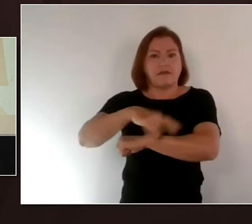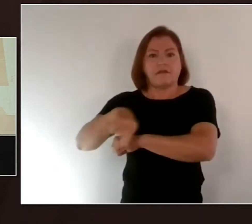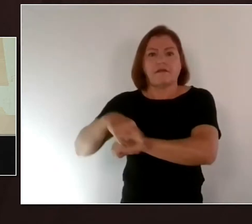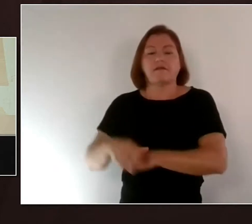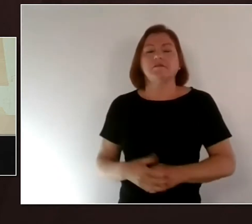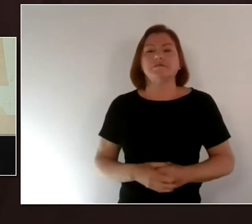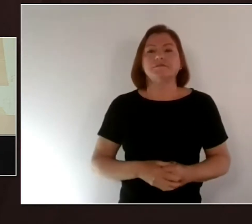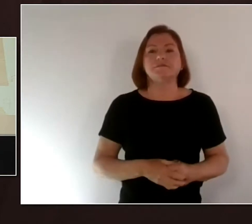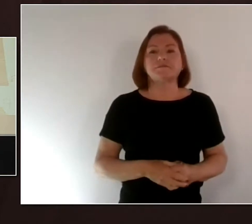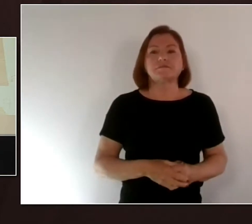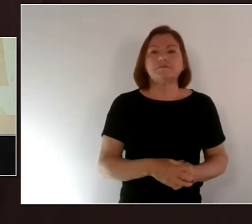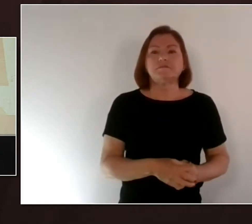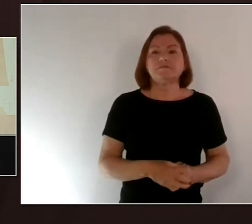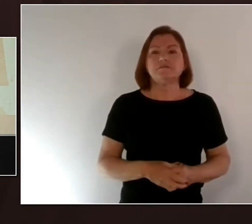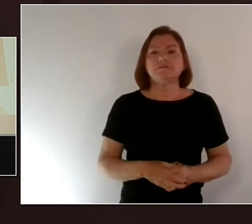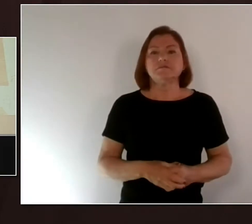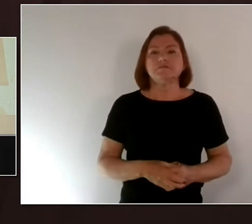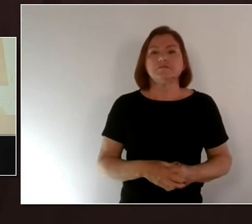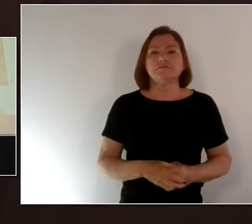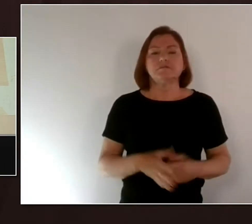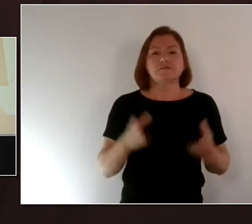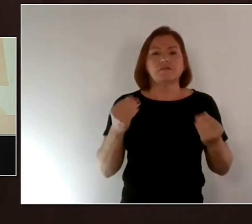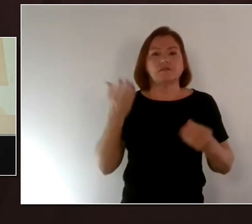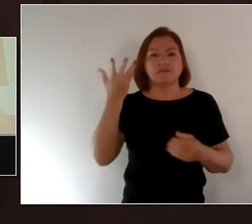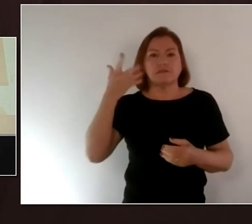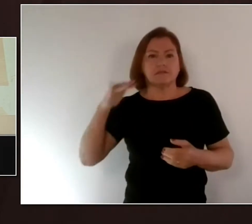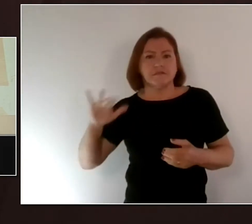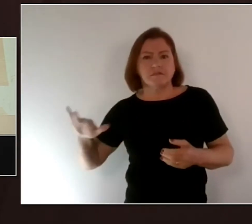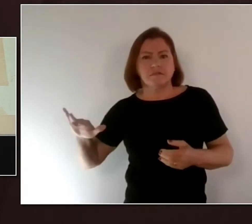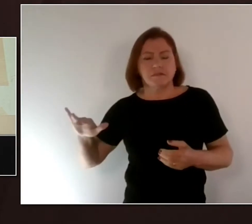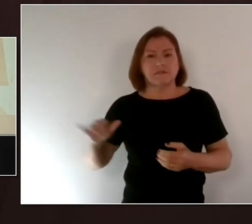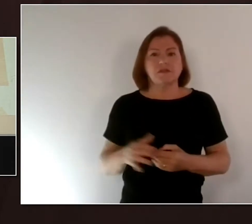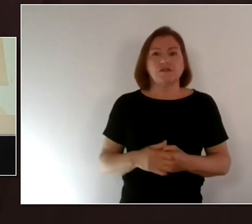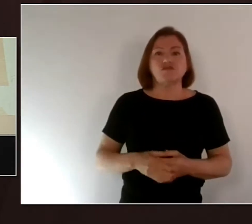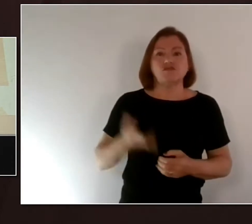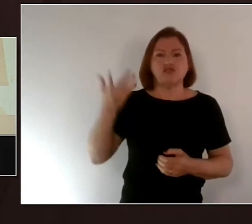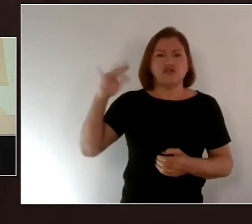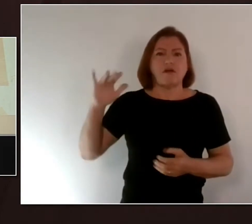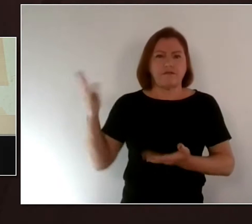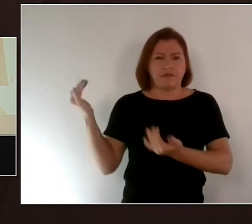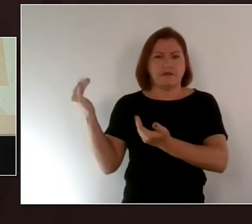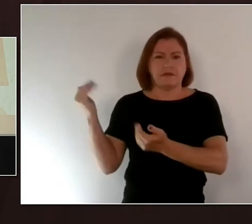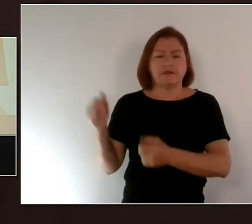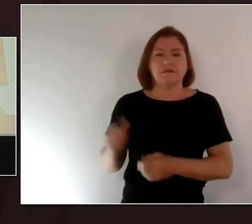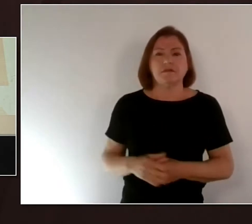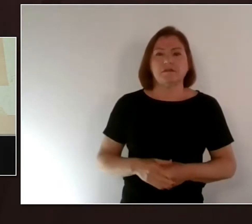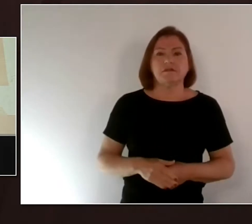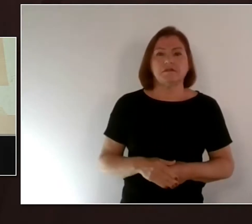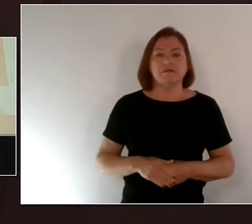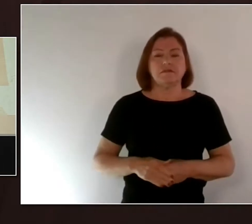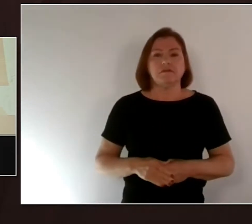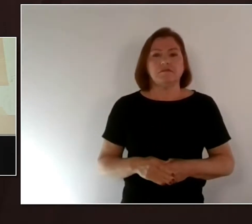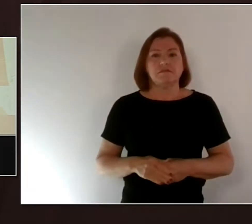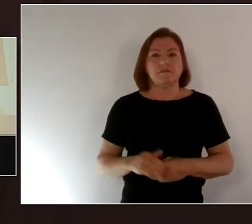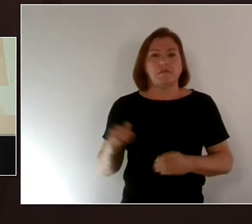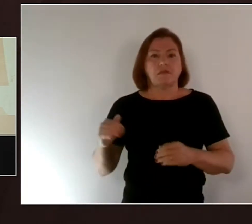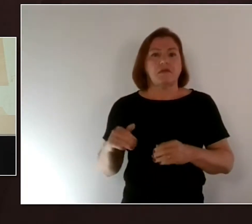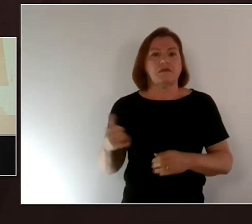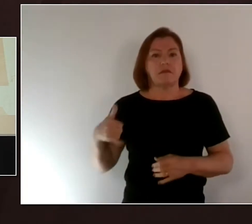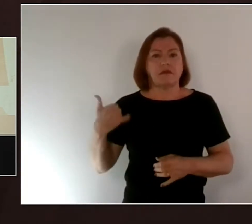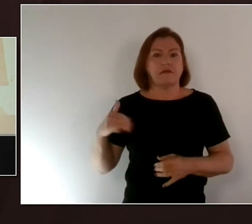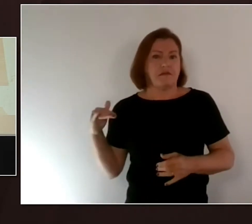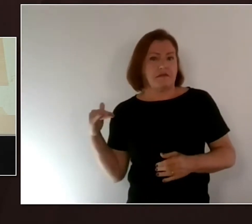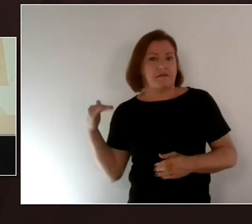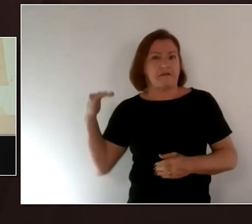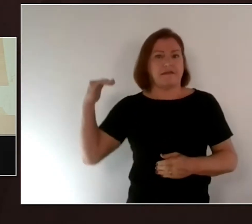e também muitos adolescentes participaram, e também os adultos, os mais velhos,